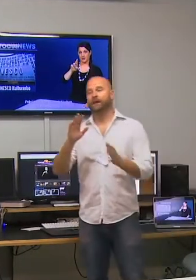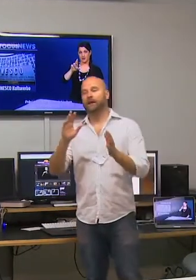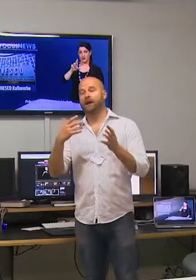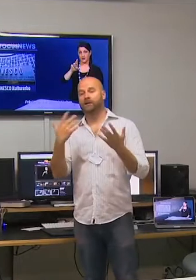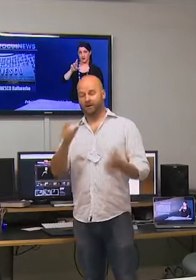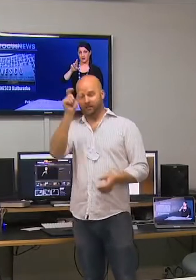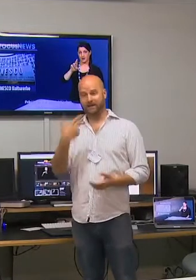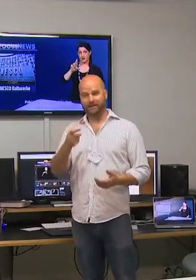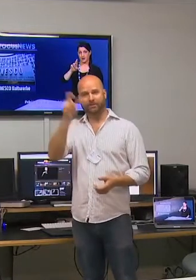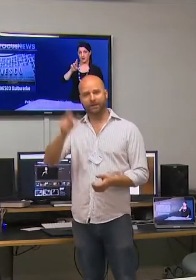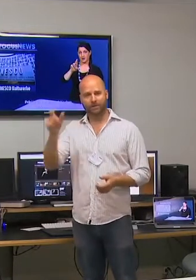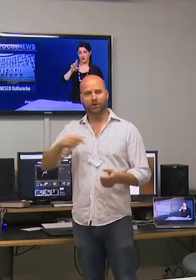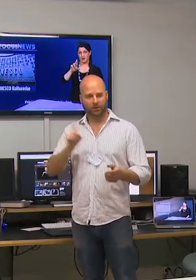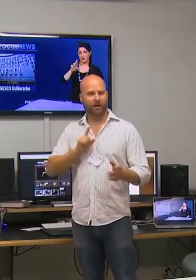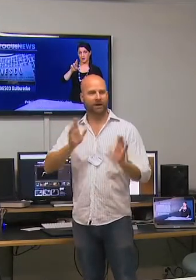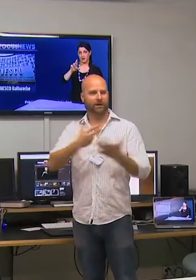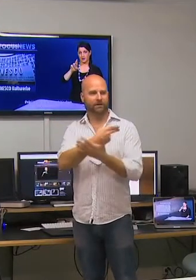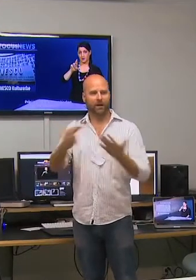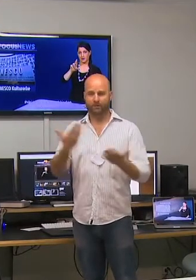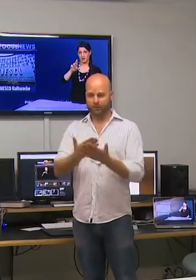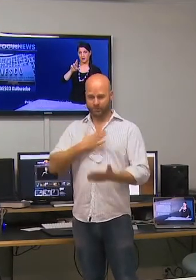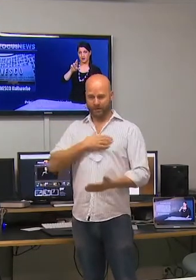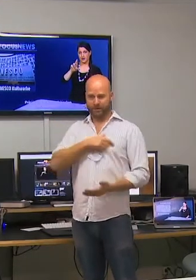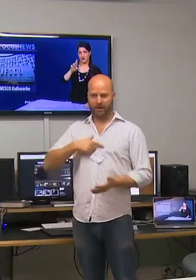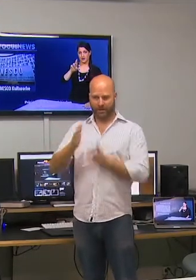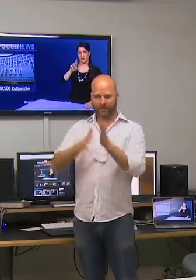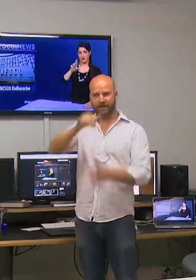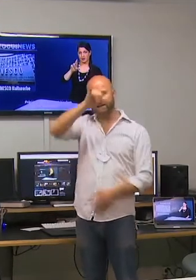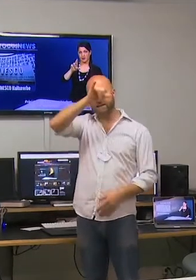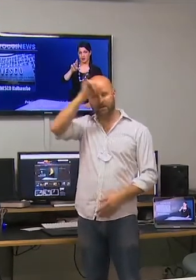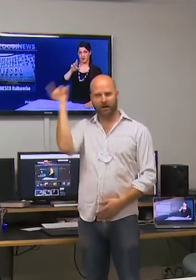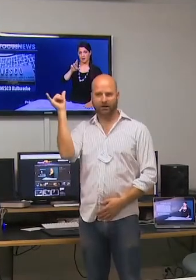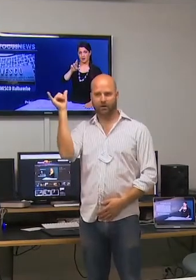ja, also es gibt Personen, die haben auch einen Gebärdennamen. Zum Beispiel mein Gebärdenname geht so.